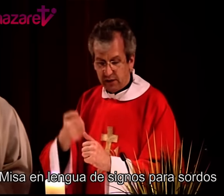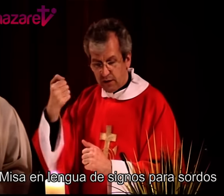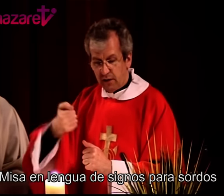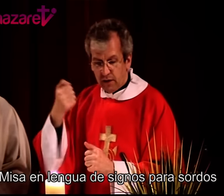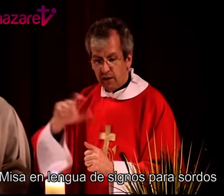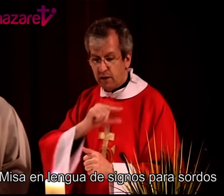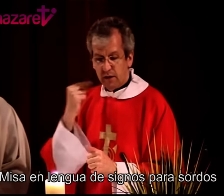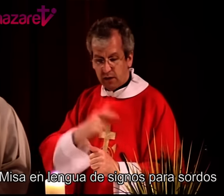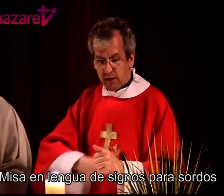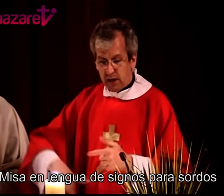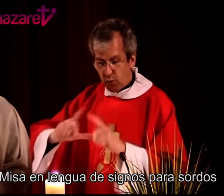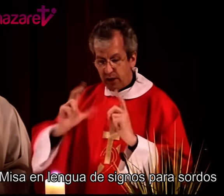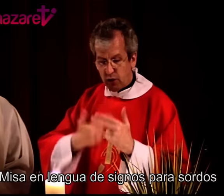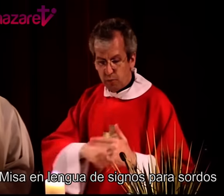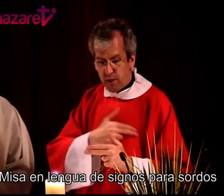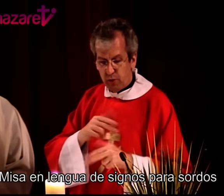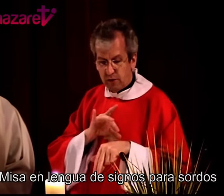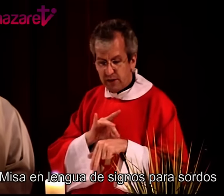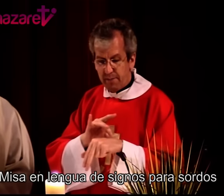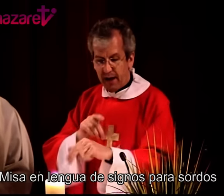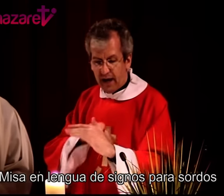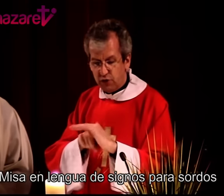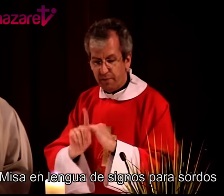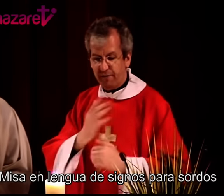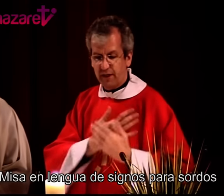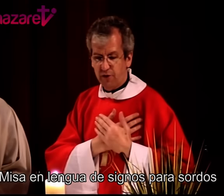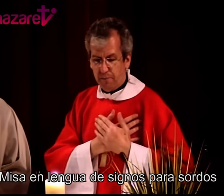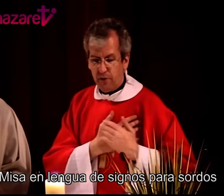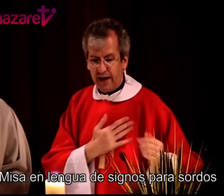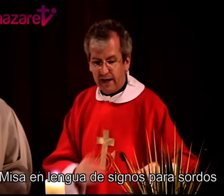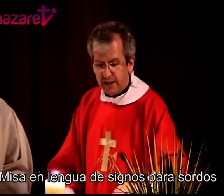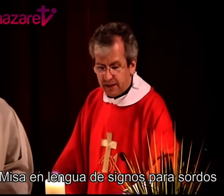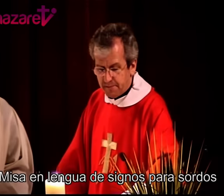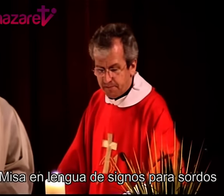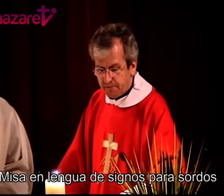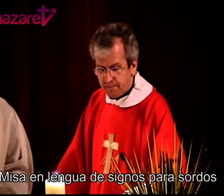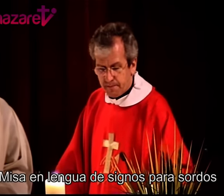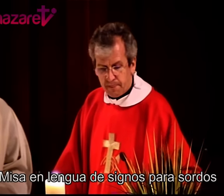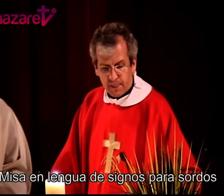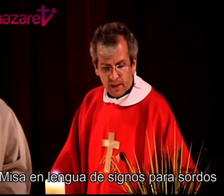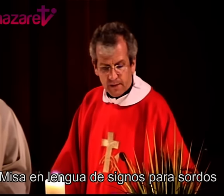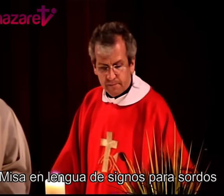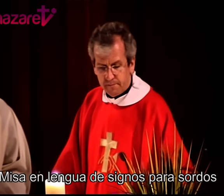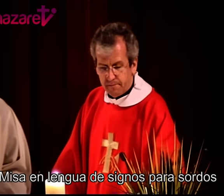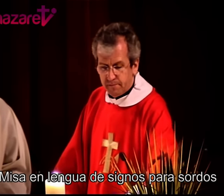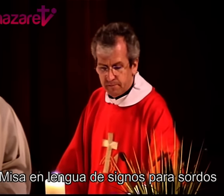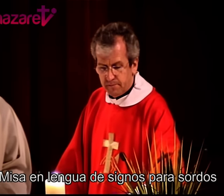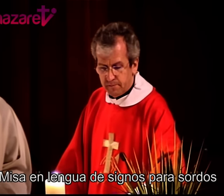pastores que cuidan de tu pueblo, llévala a su perfección por la caridad.